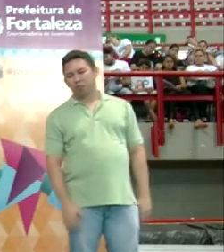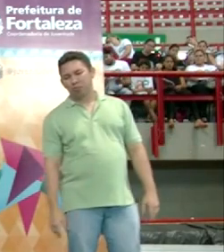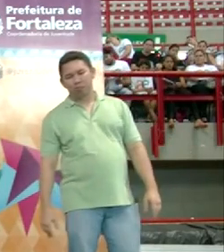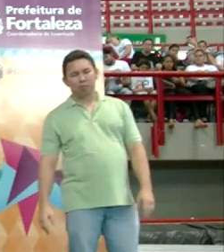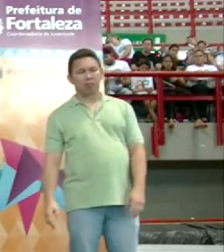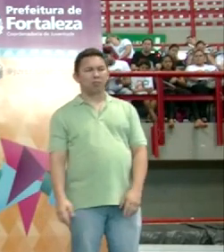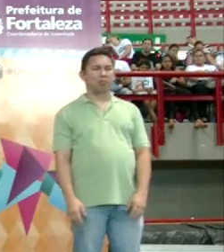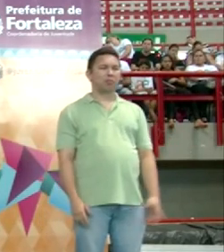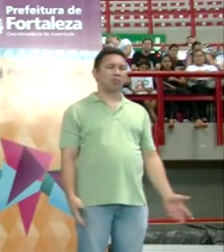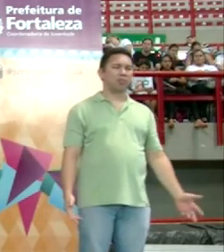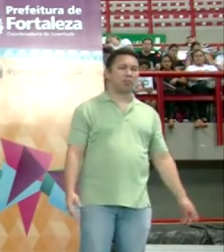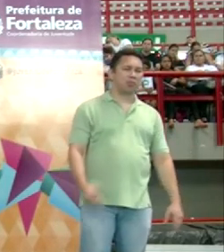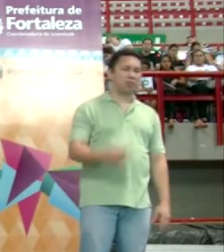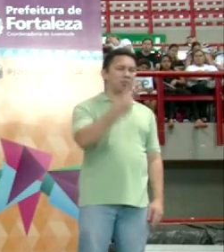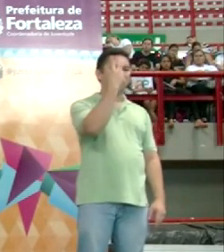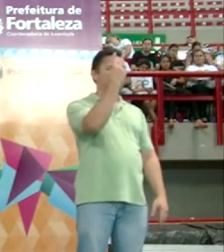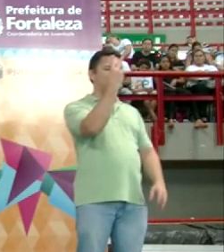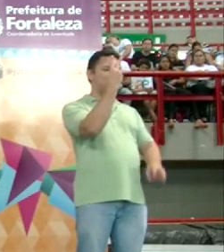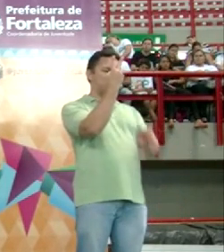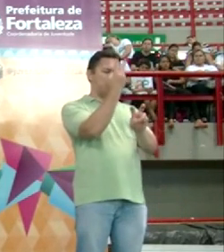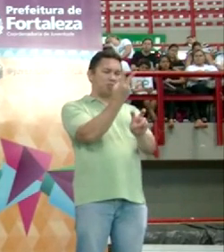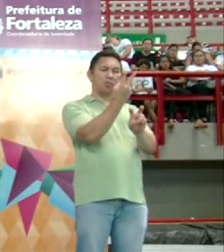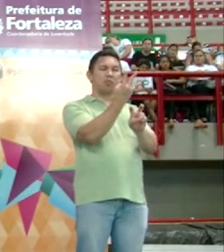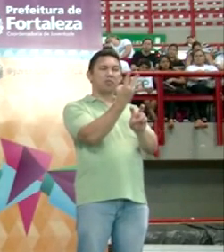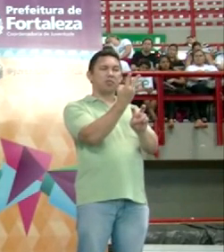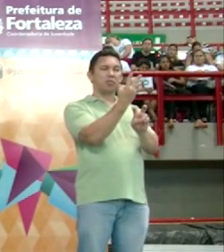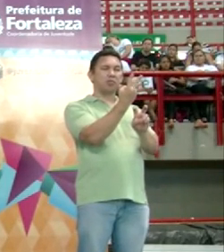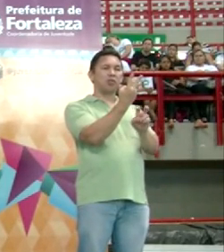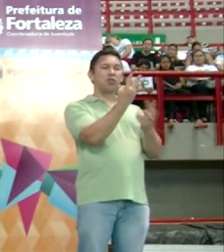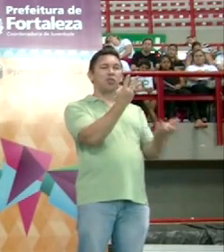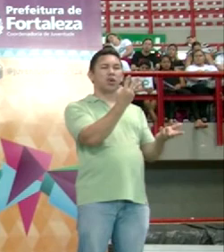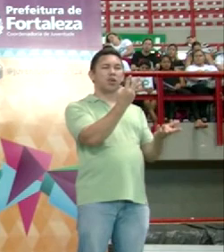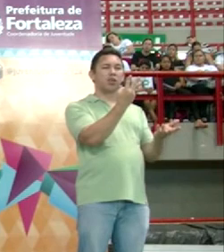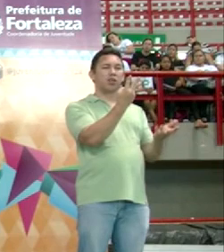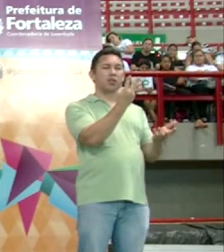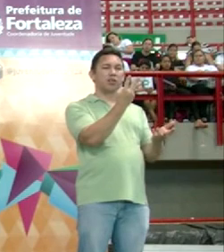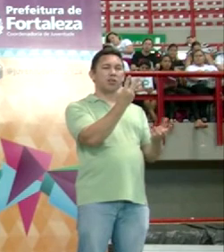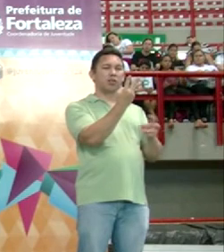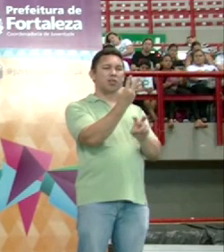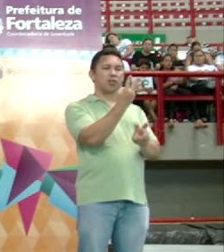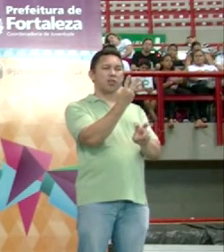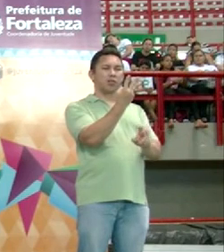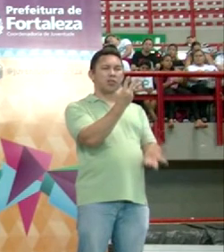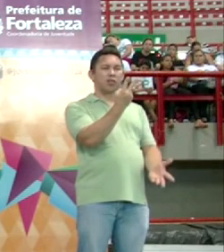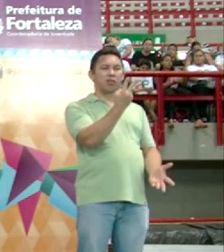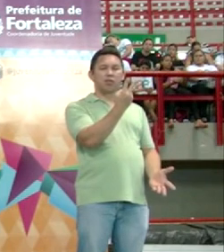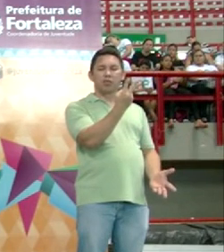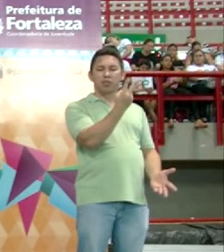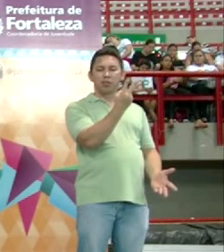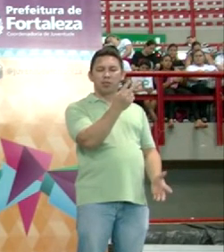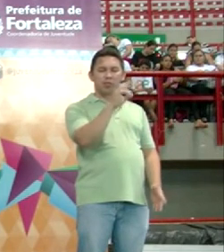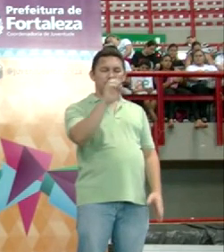cento 2 é de 5? 2 dividido por 5. Divida 2 por 5, quanto é que dá?